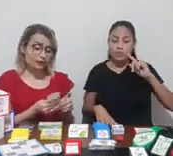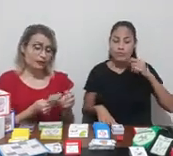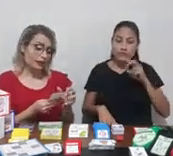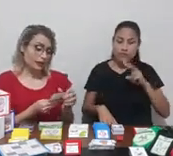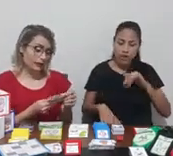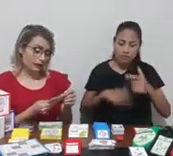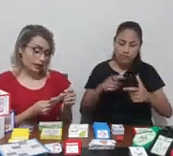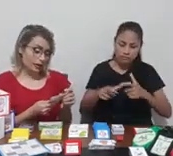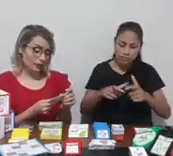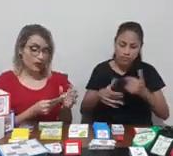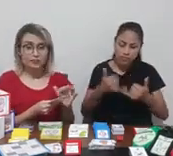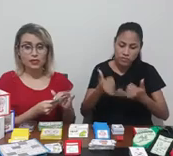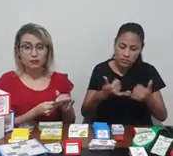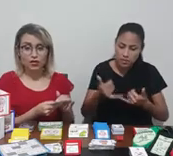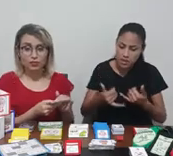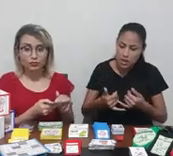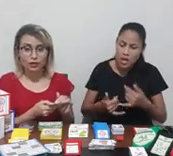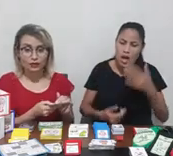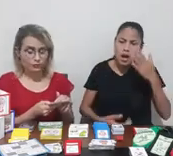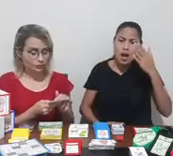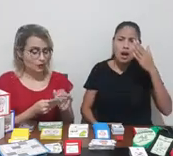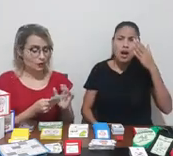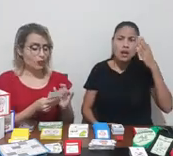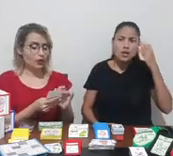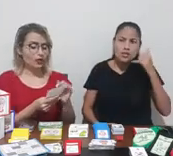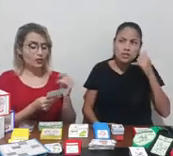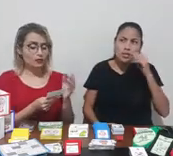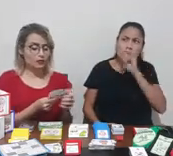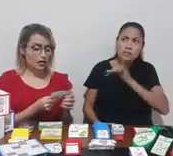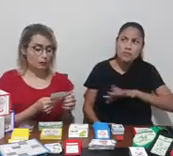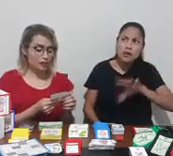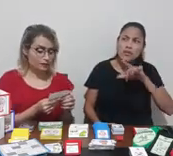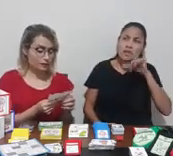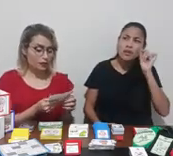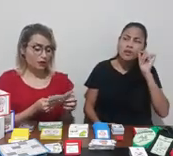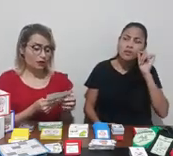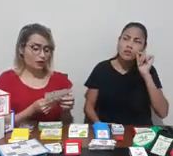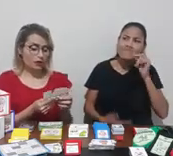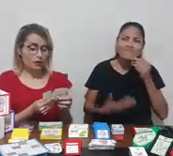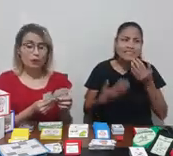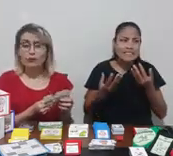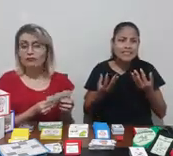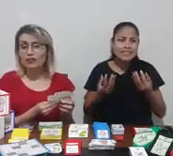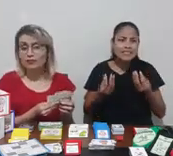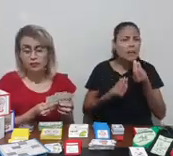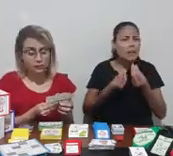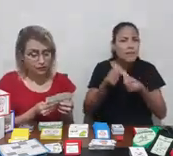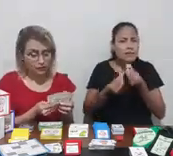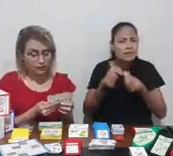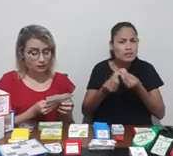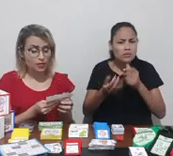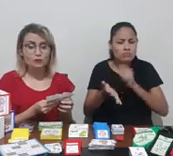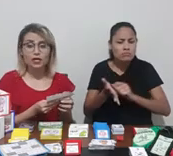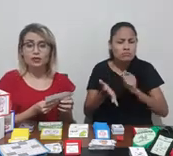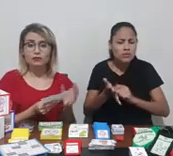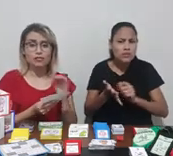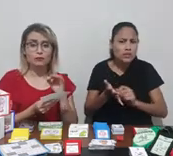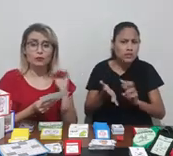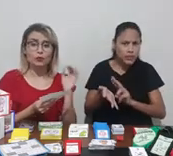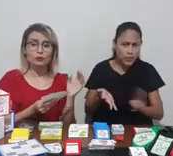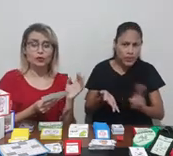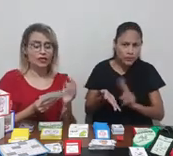ele reconhece a imagem do gato, porém ele não sabe como é feita essa escrita. Digamos que ele